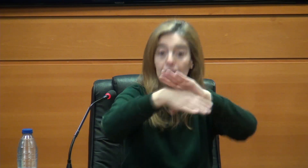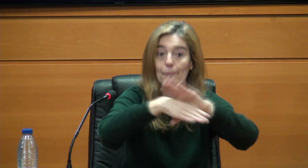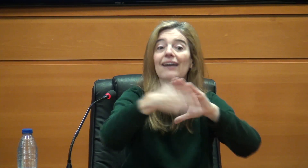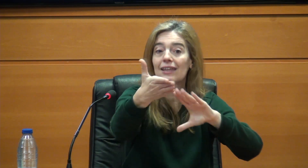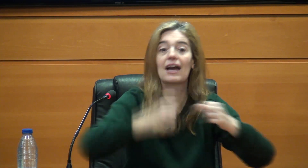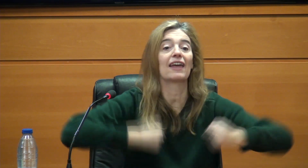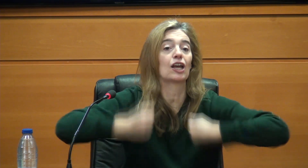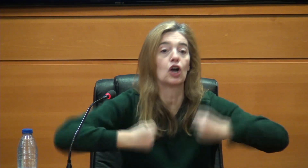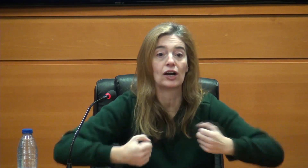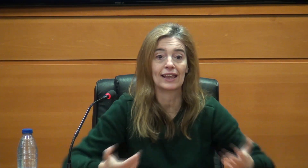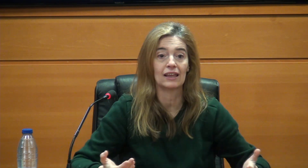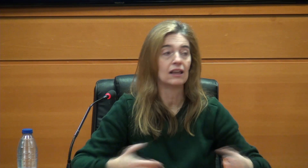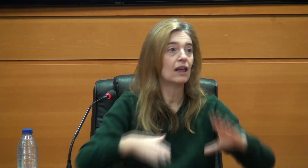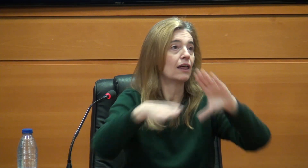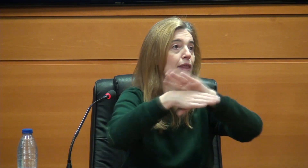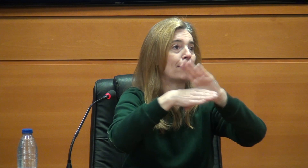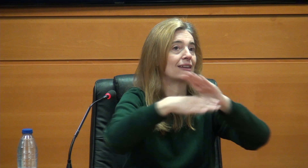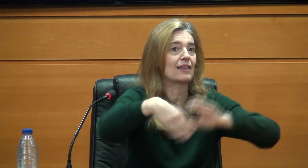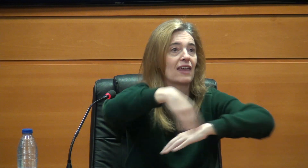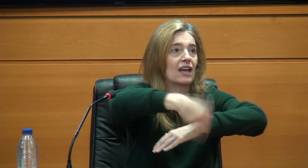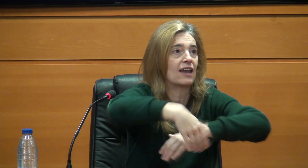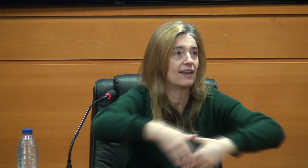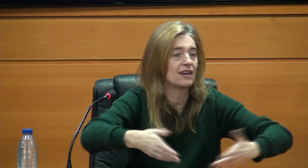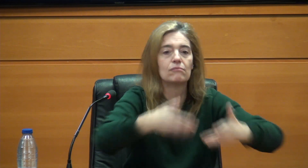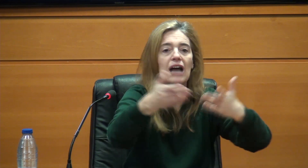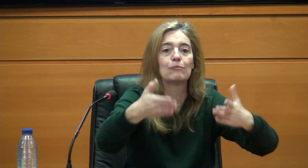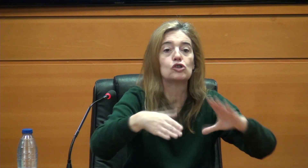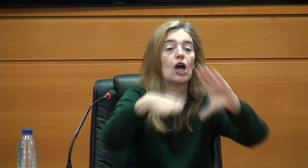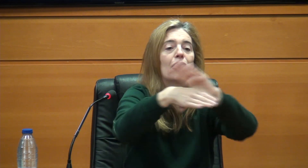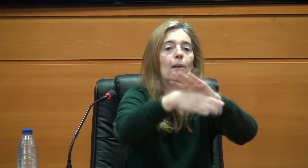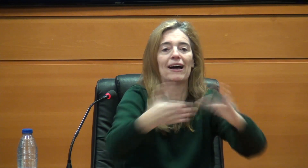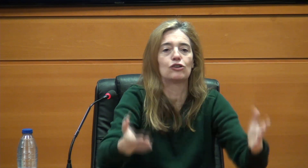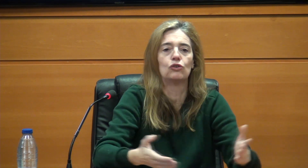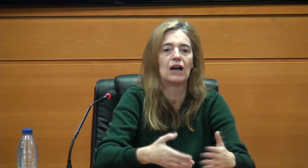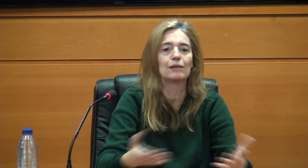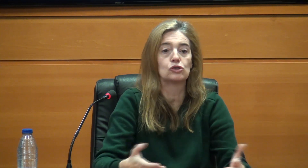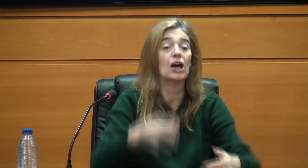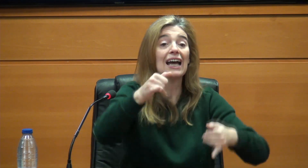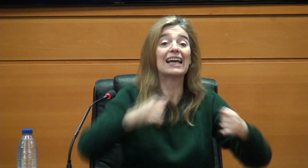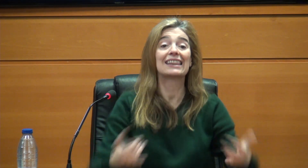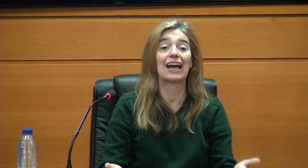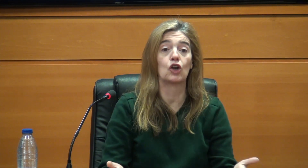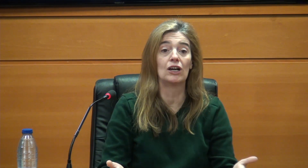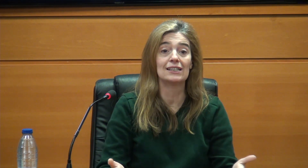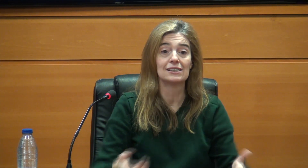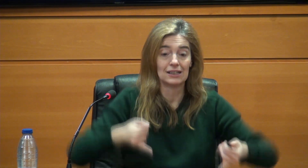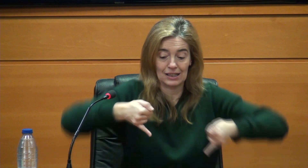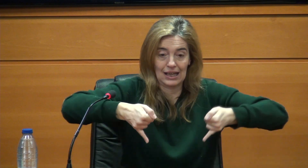de calles zapatillas de correr zapatillas de calle para